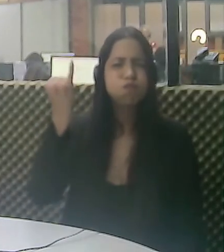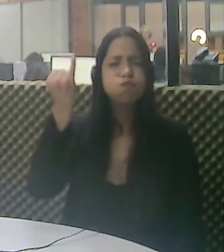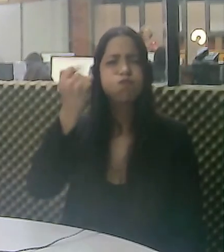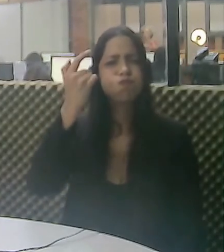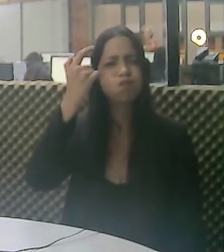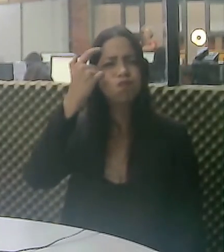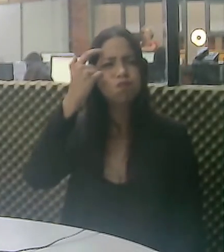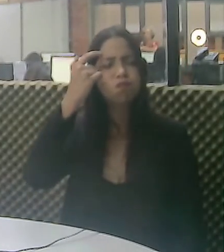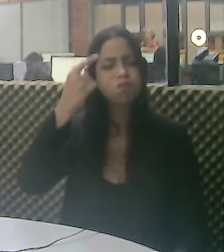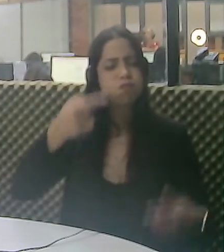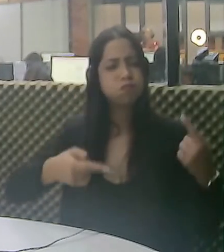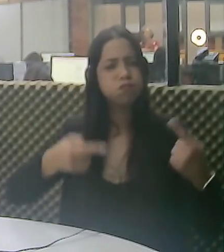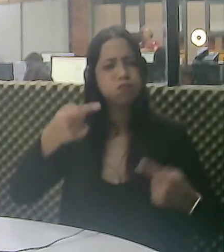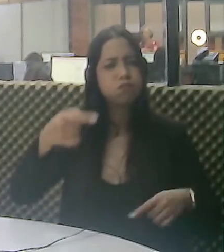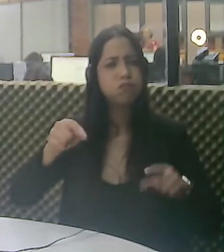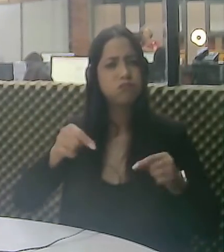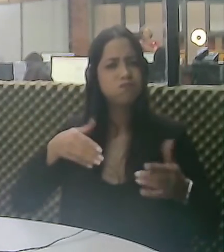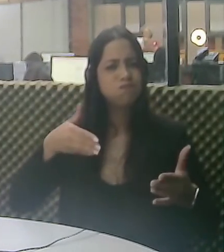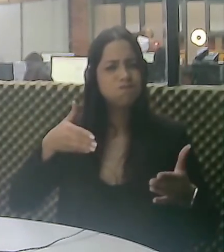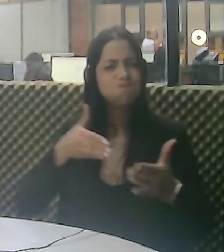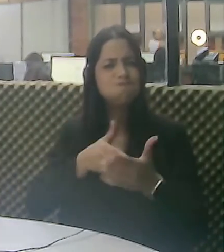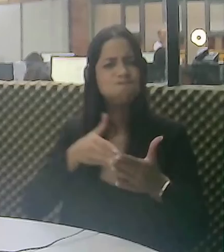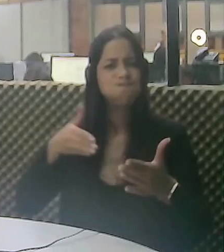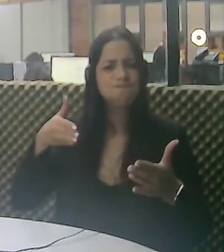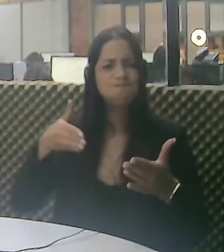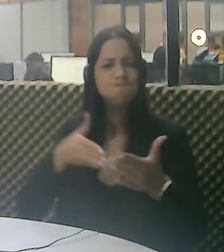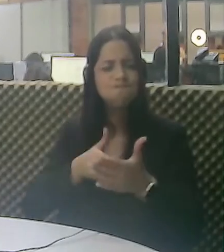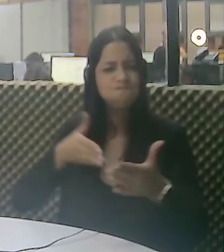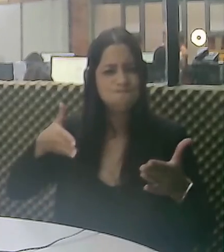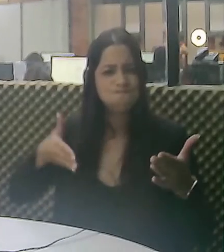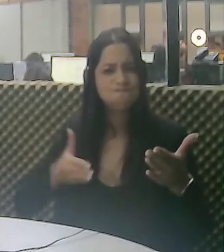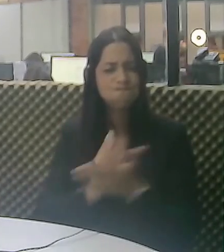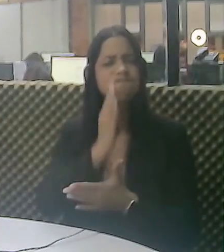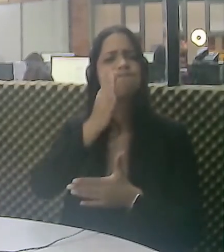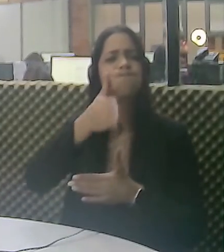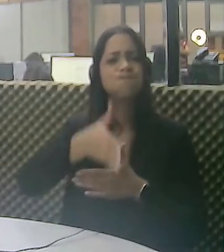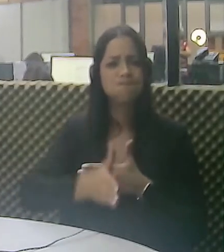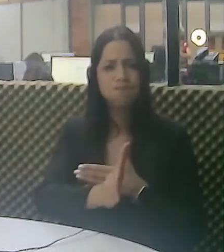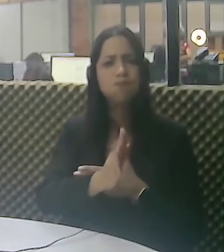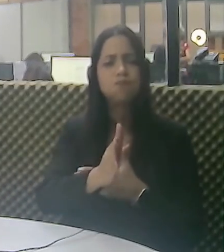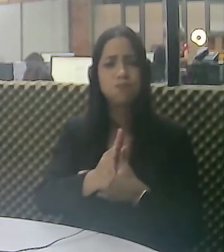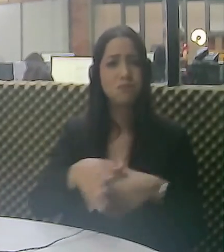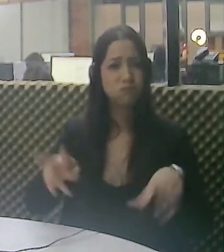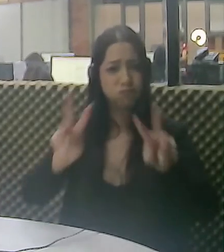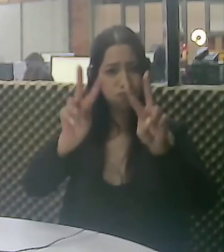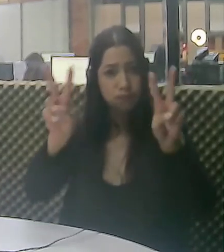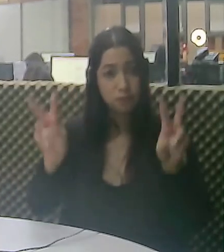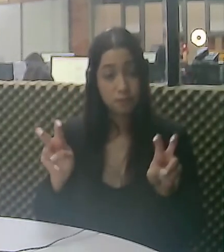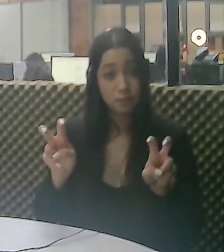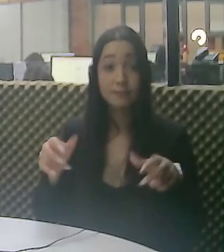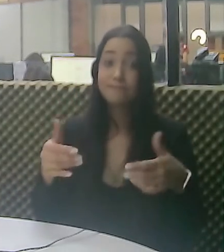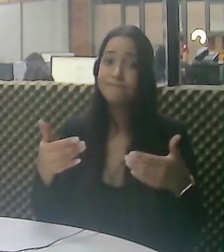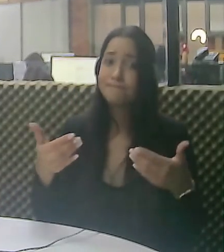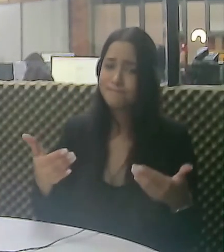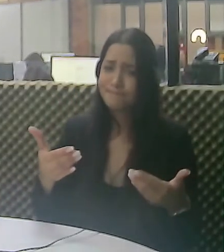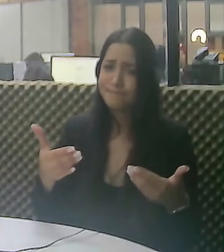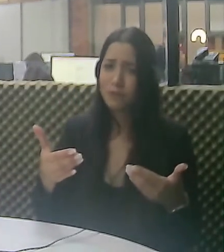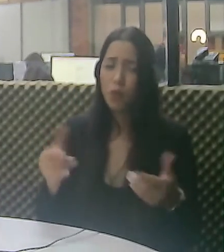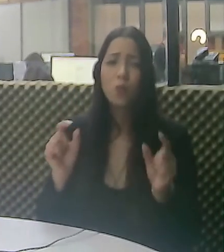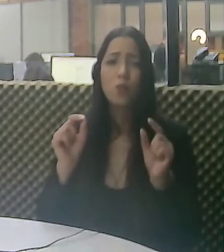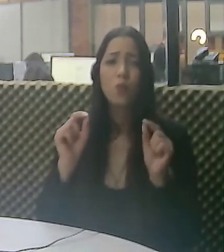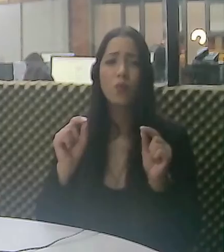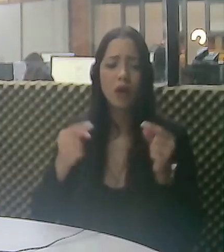discutida as barreiras que nós precisamos é transpor nessa temática Então somente